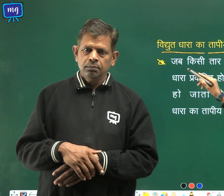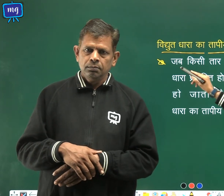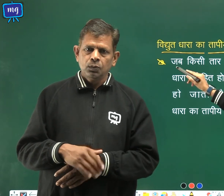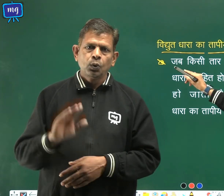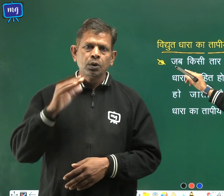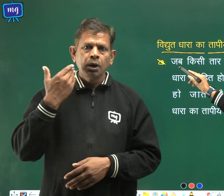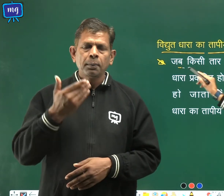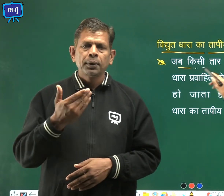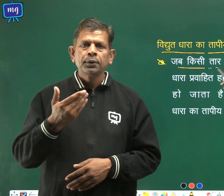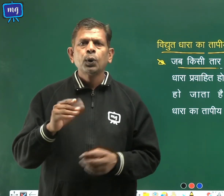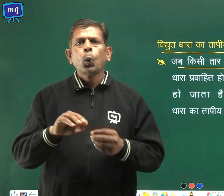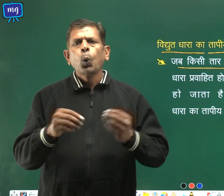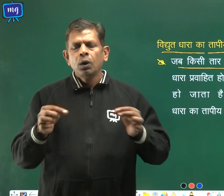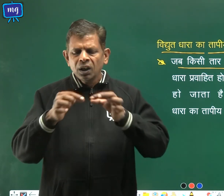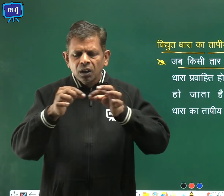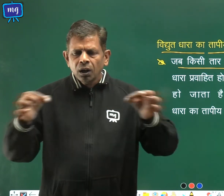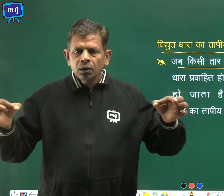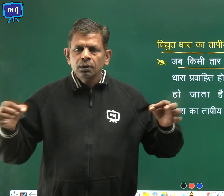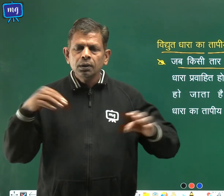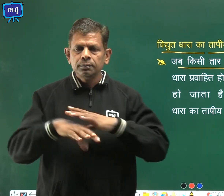जब किसी तार में